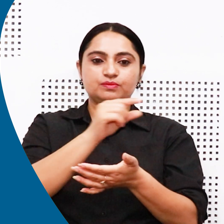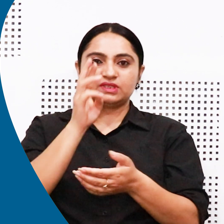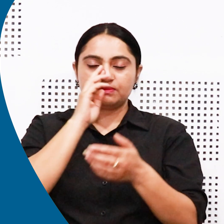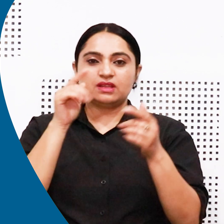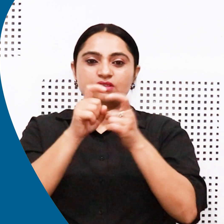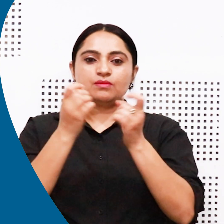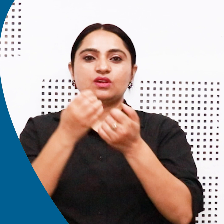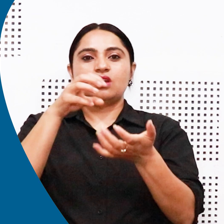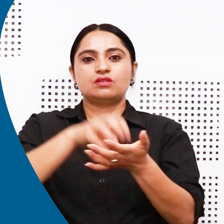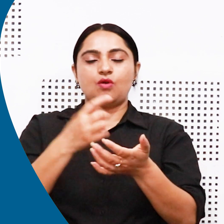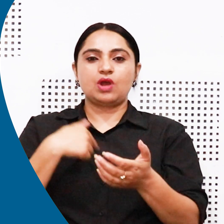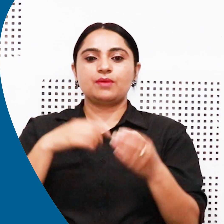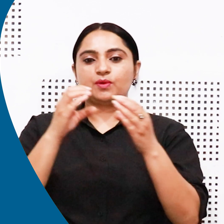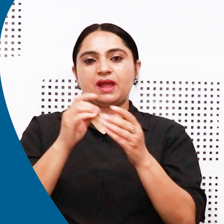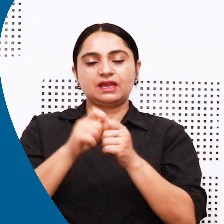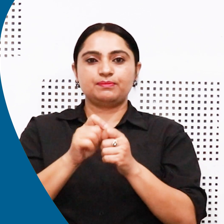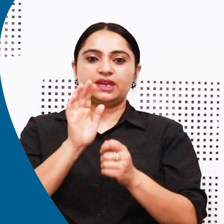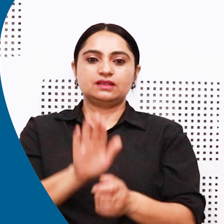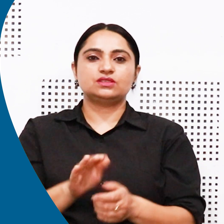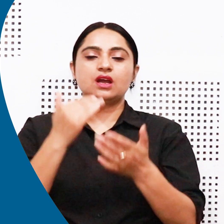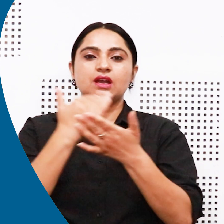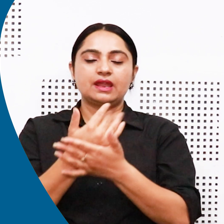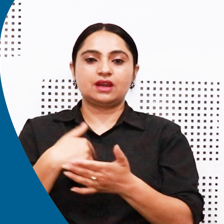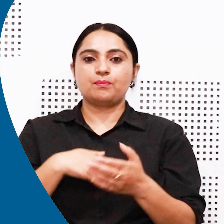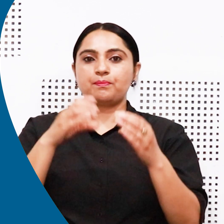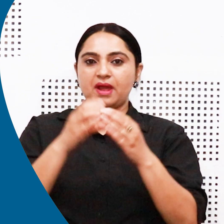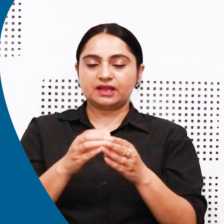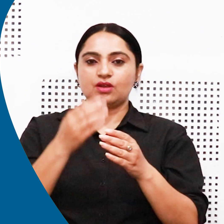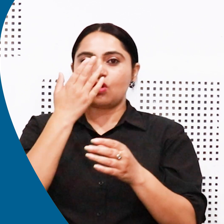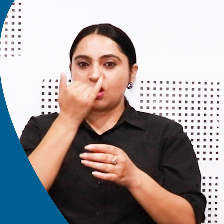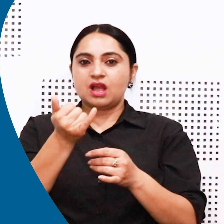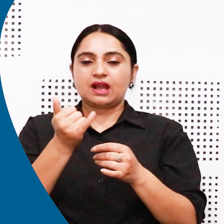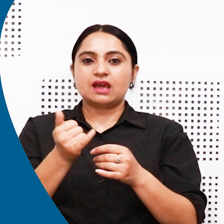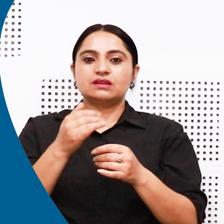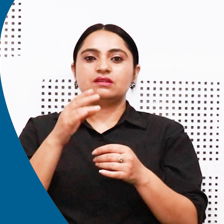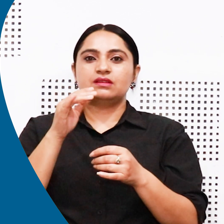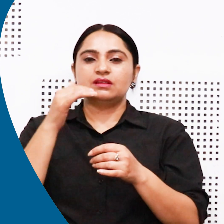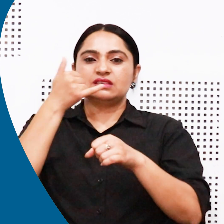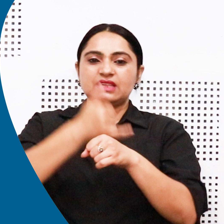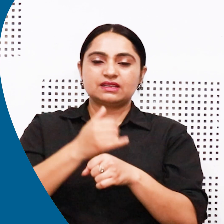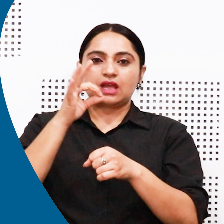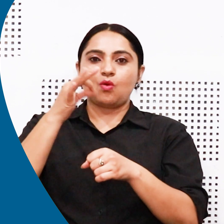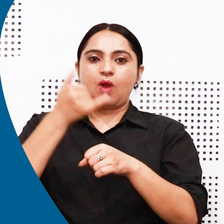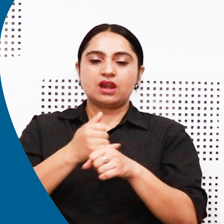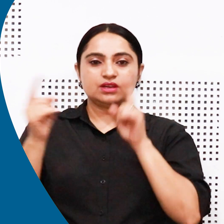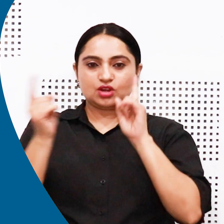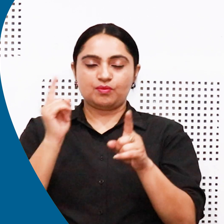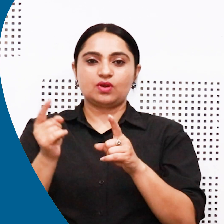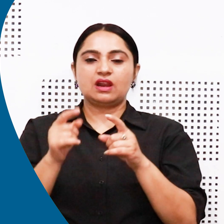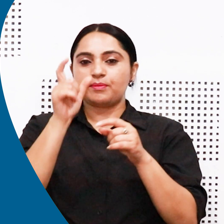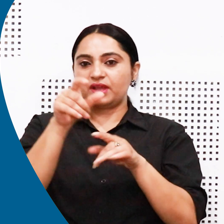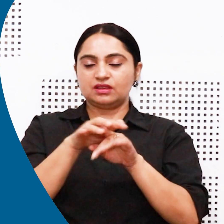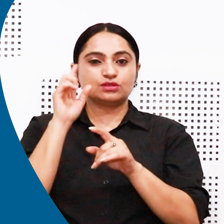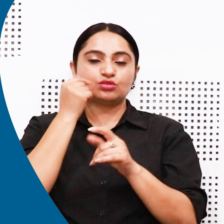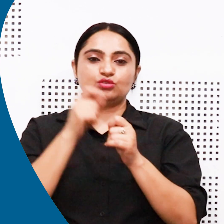गर्ने थलो हाम्रो पालिका बनेको छ। कार्यक्रम हाम्रो पालिकाकै कारण स्याङ्जाको वालिङ नगरपालिकाका बासिन्दालाई सजिलो भएको